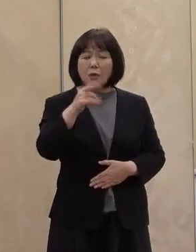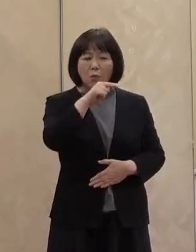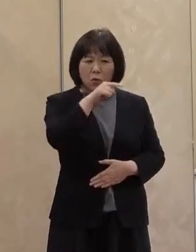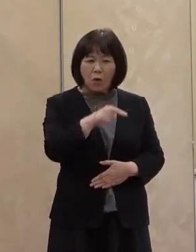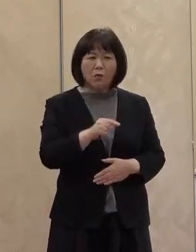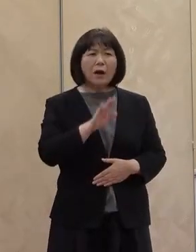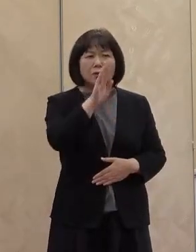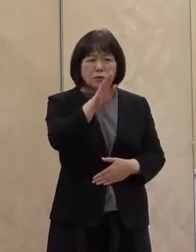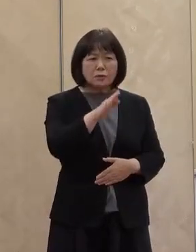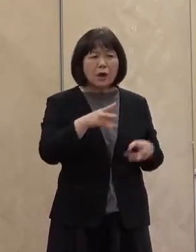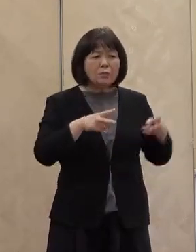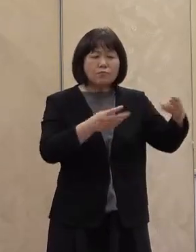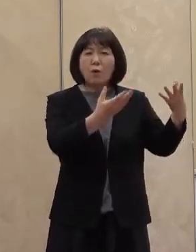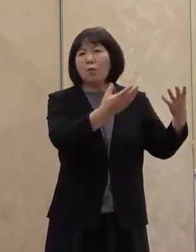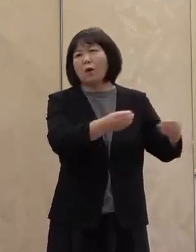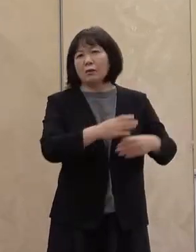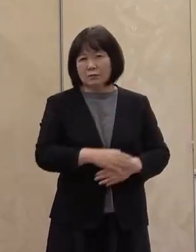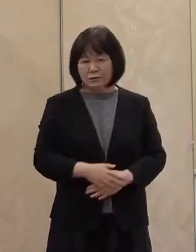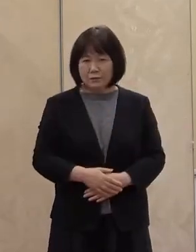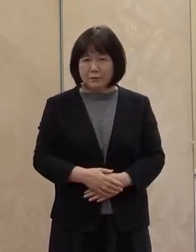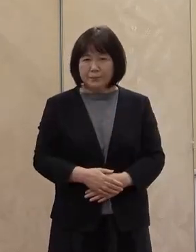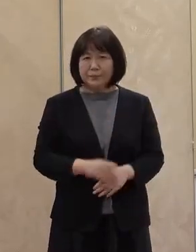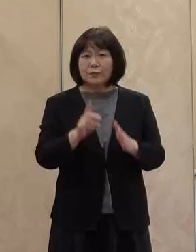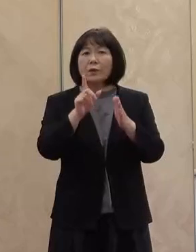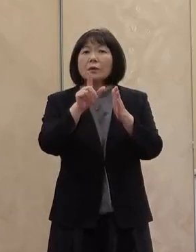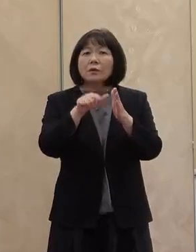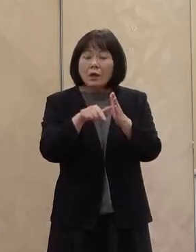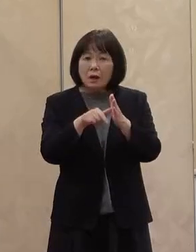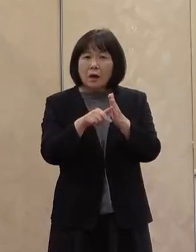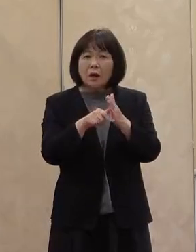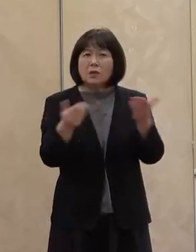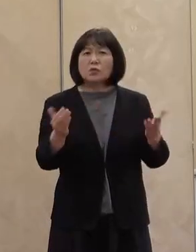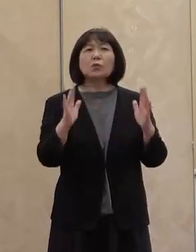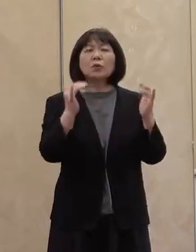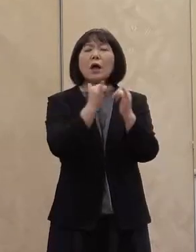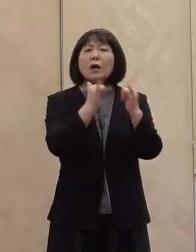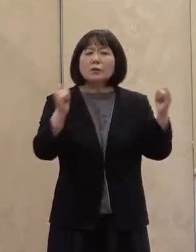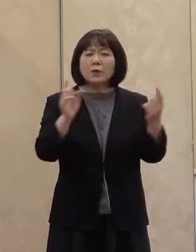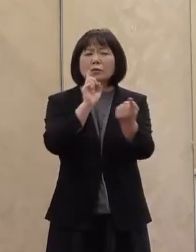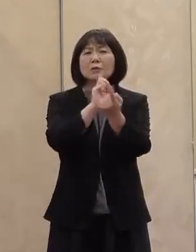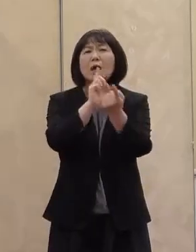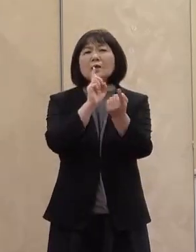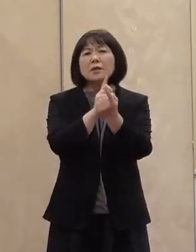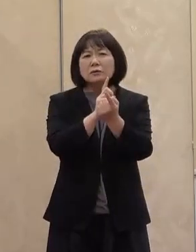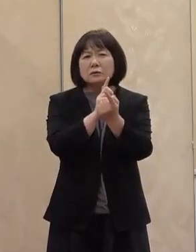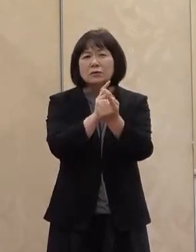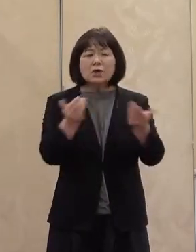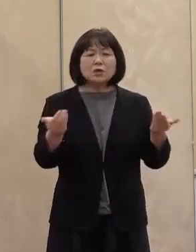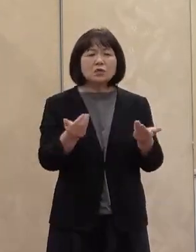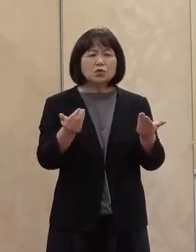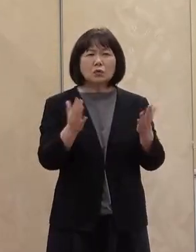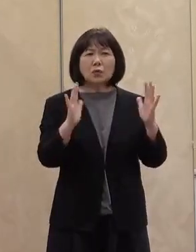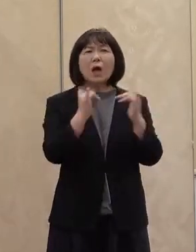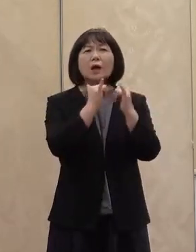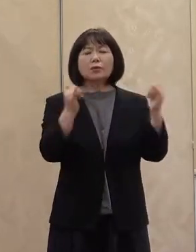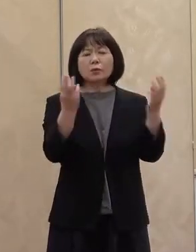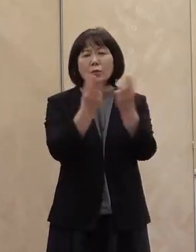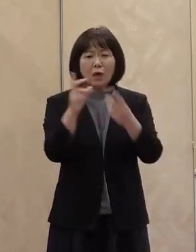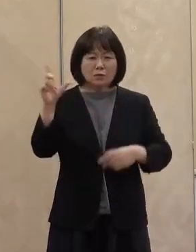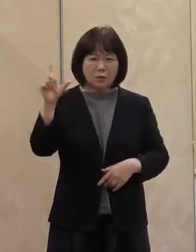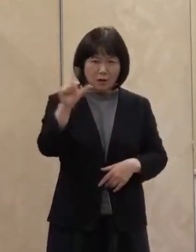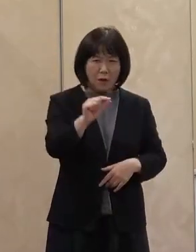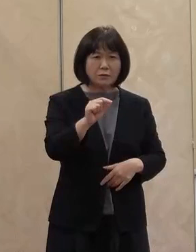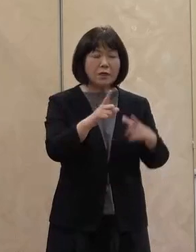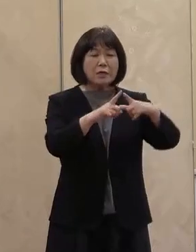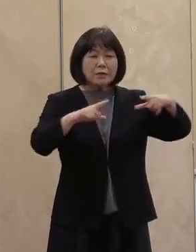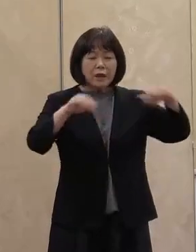そうなってくると、やはり失業者対策、一 一人でも失業者を少なくするというのを全